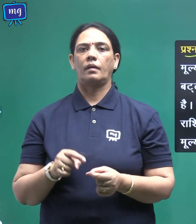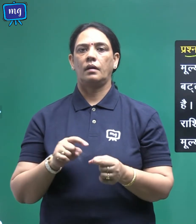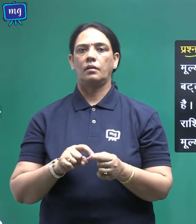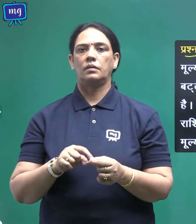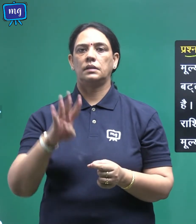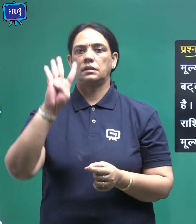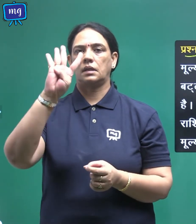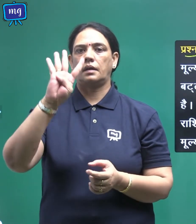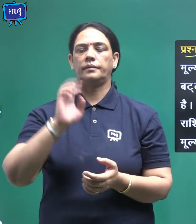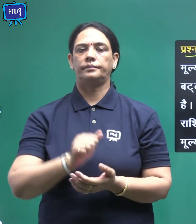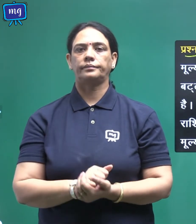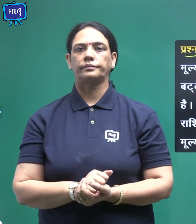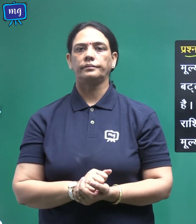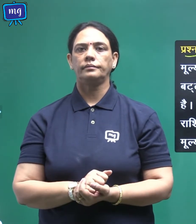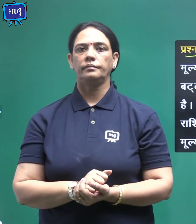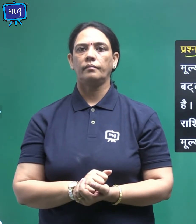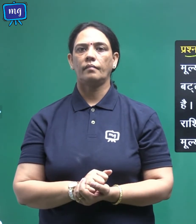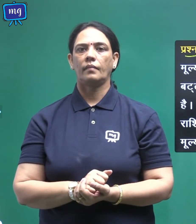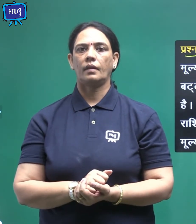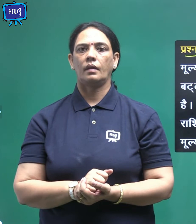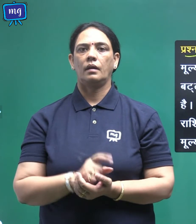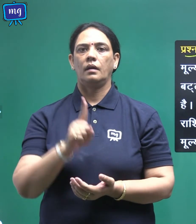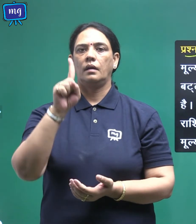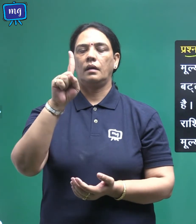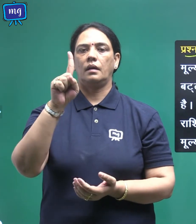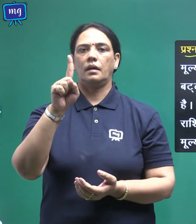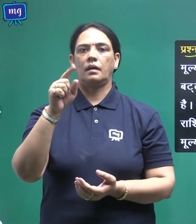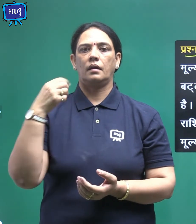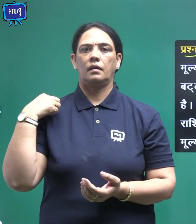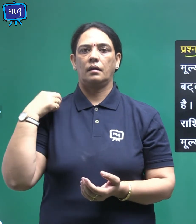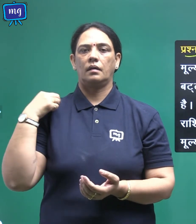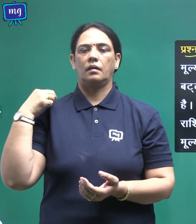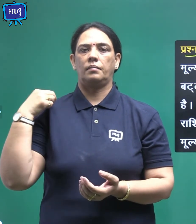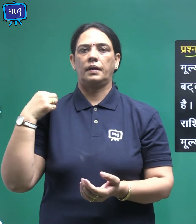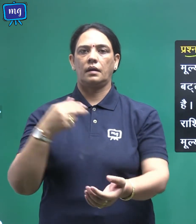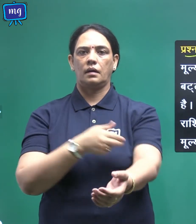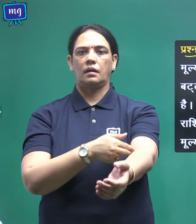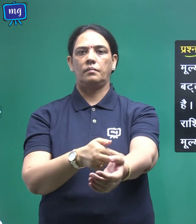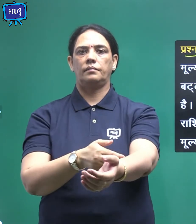प्रश्न 4, एक फ्रॉक का